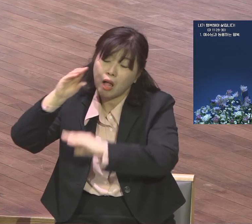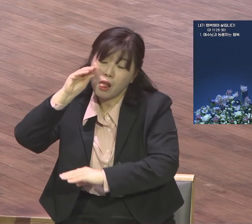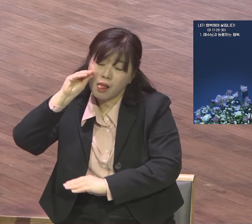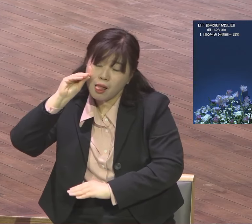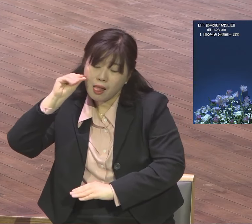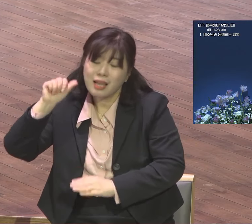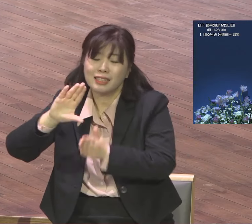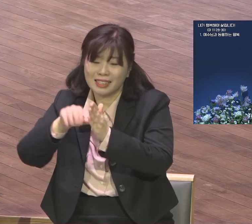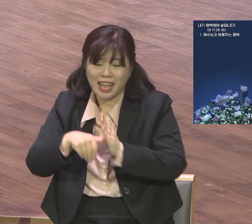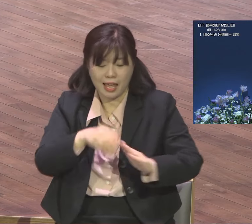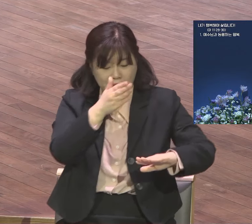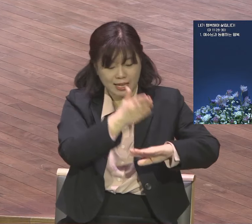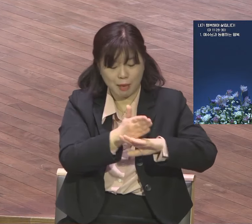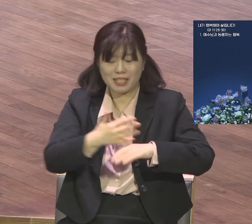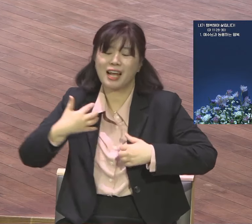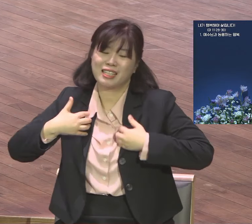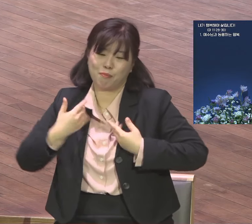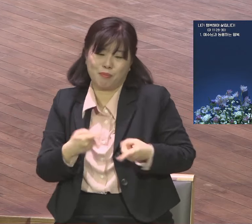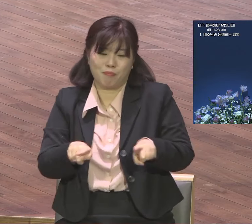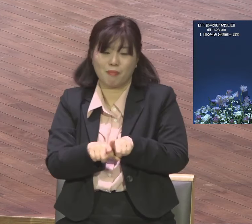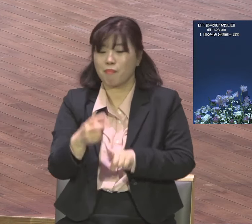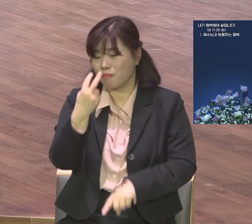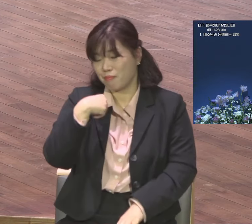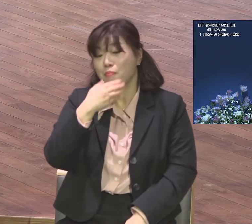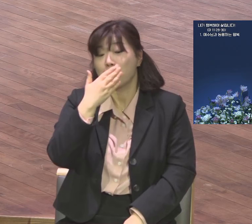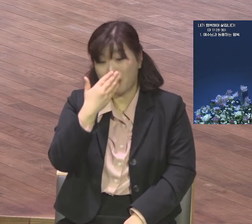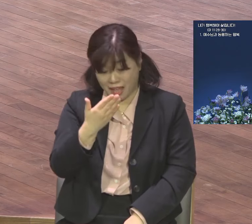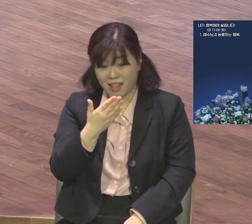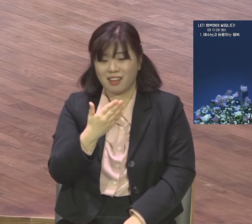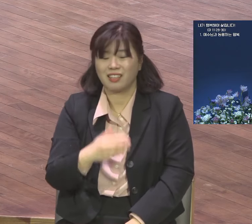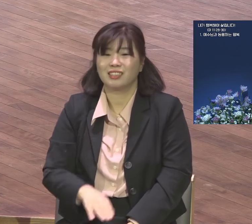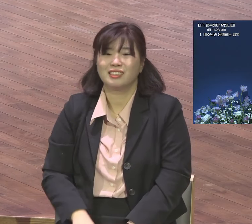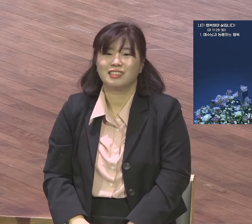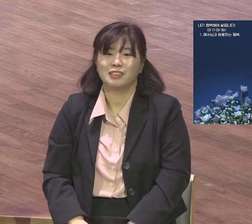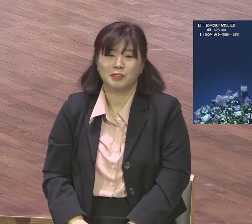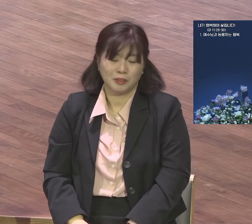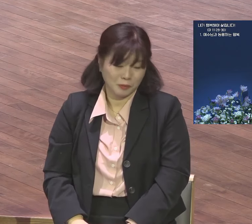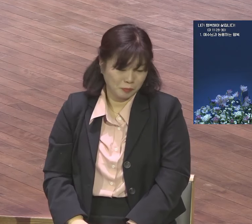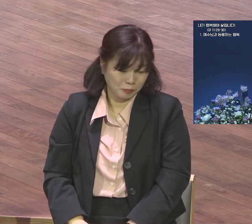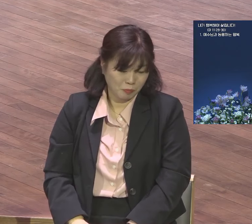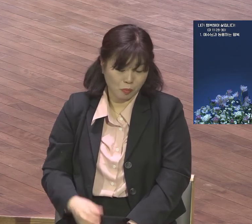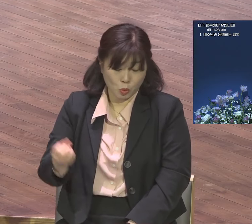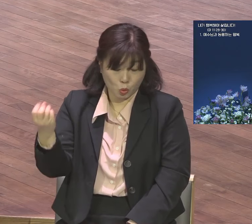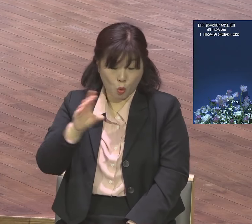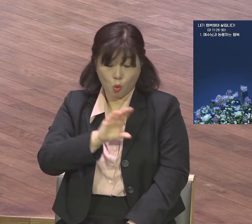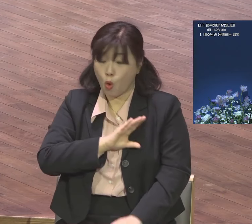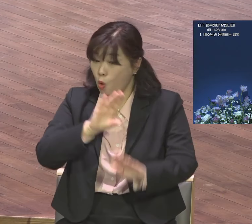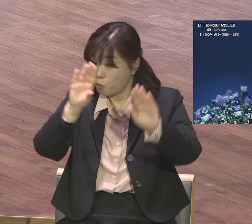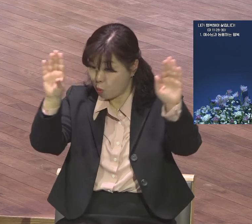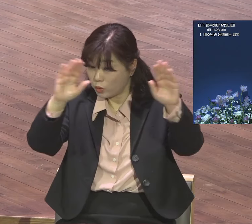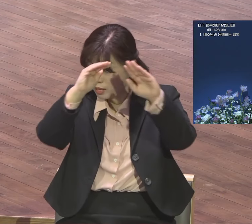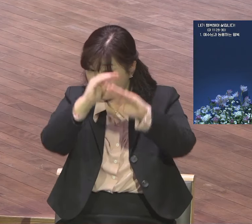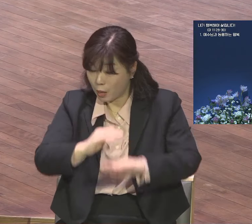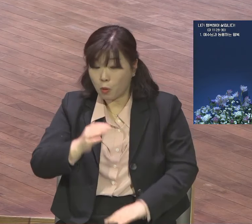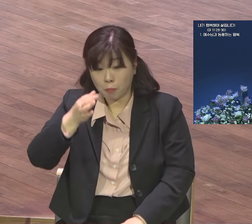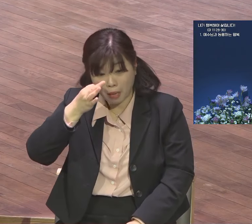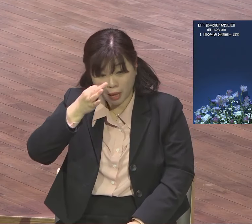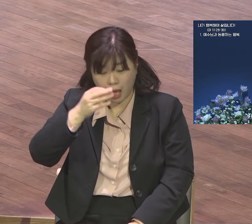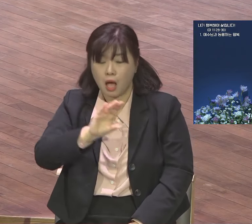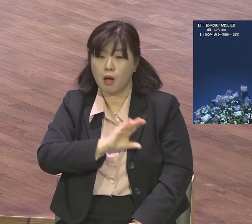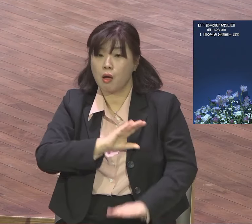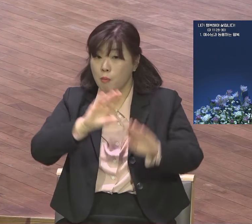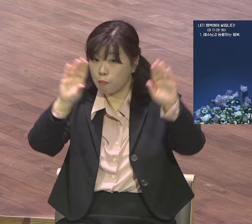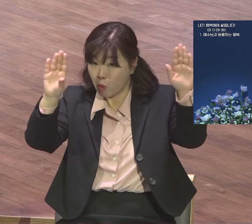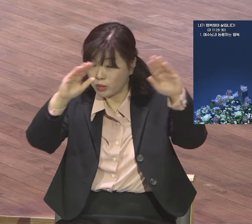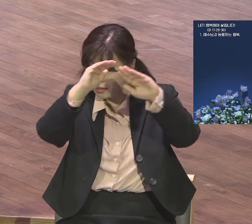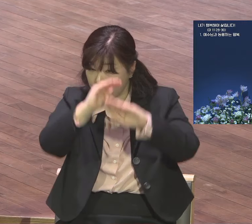모세입니다. 신명기 34장 10절에 보면 모세에 대해서 이렇게 평가를 합니다. 모세는